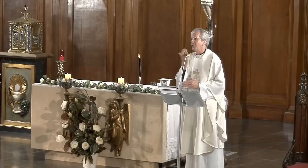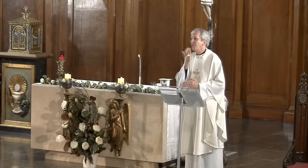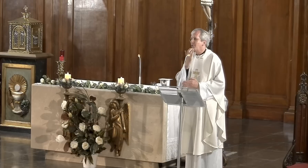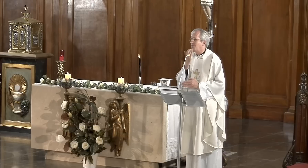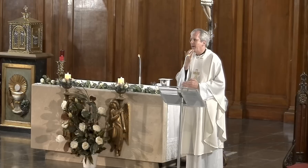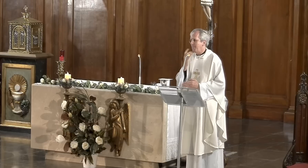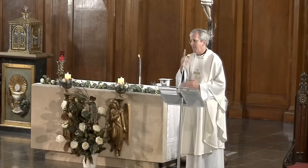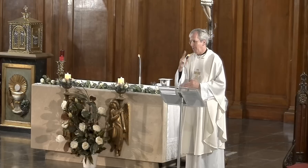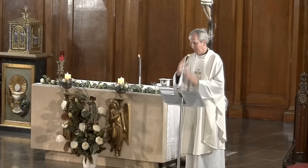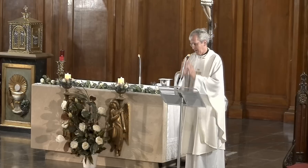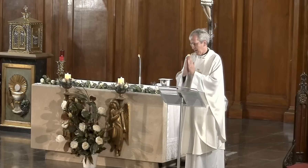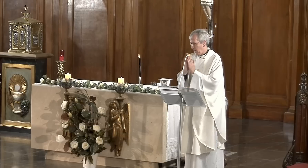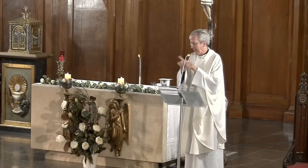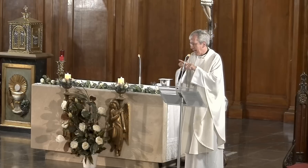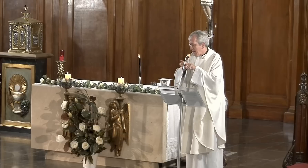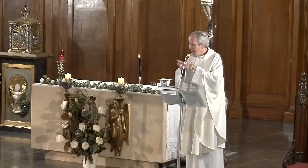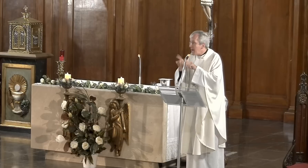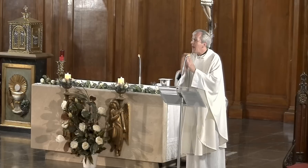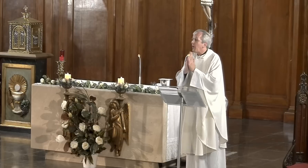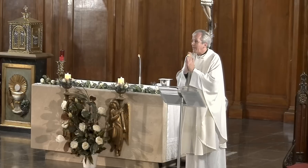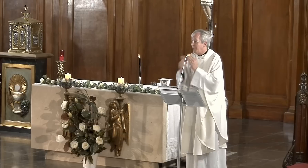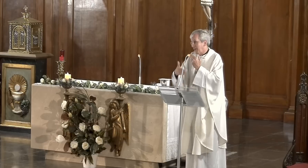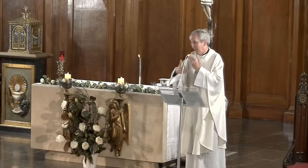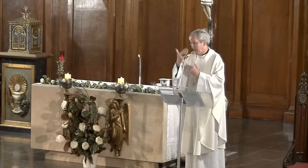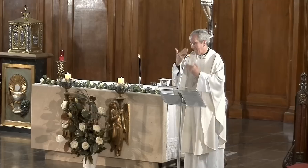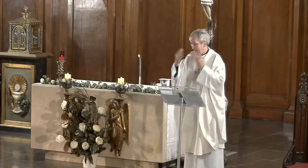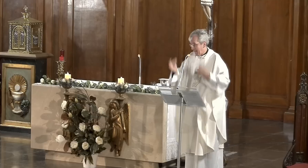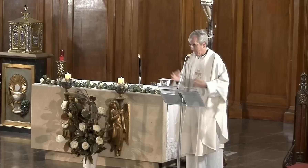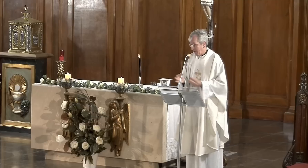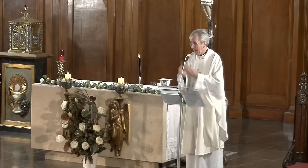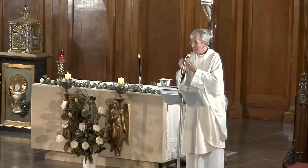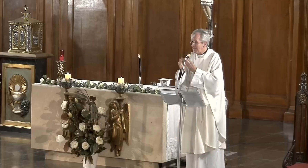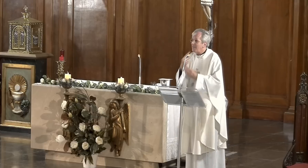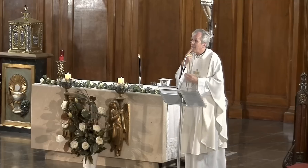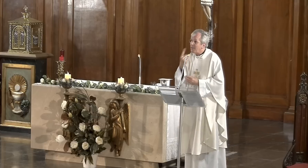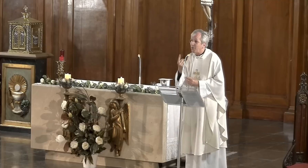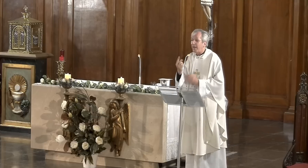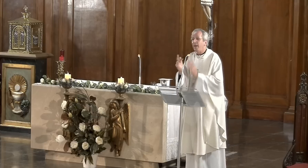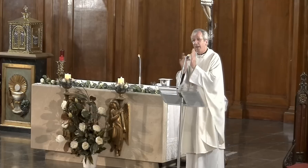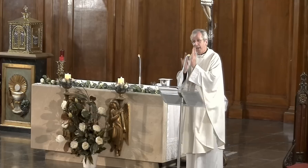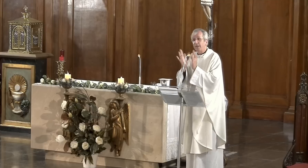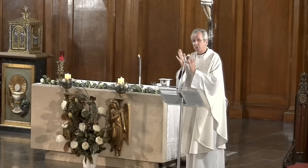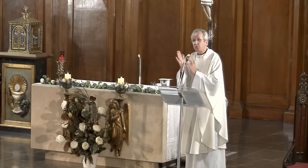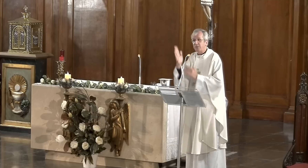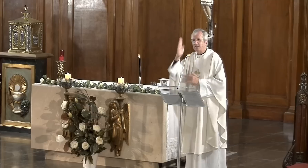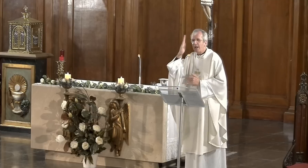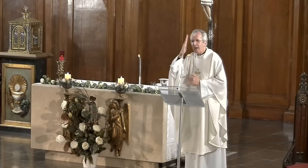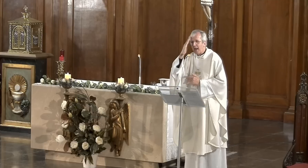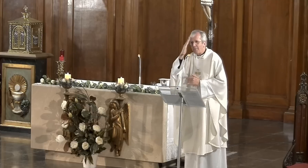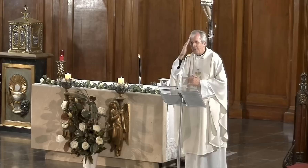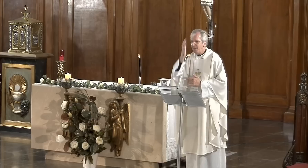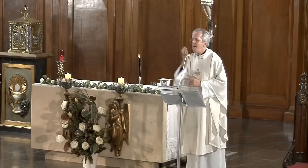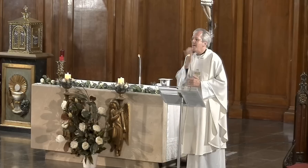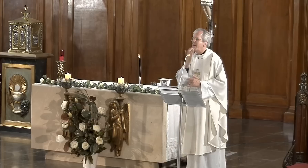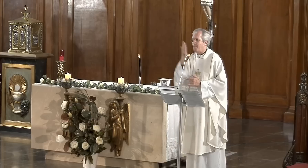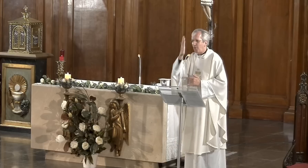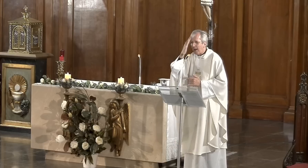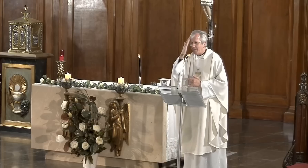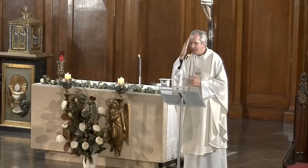como ejemplo igual que la oración que hemos empezado la misa diciendo que Jesús es cabeza ejemplo cabeza